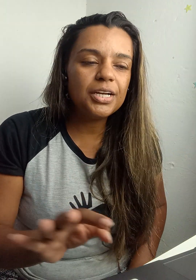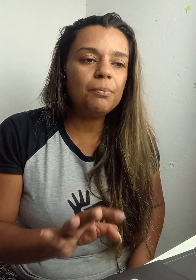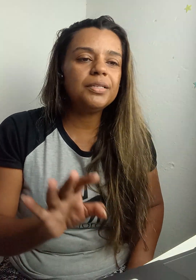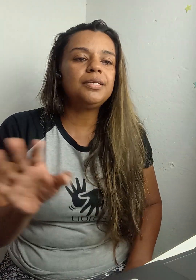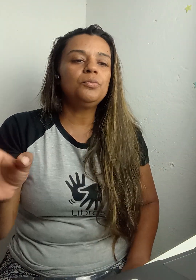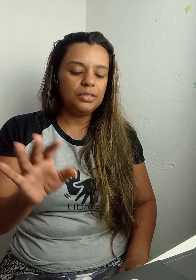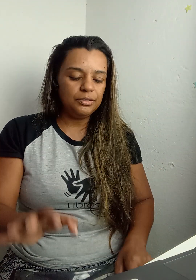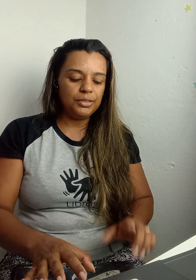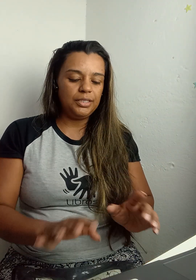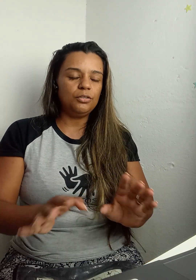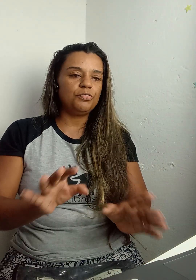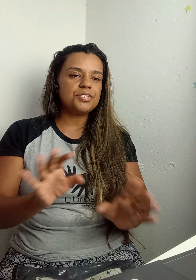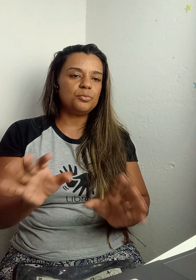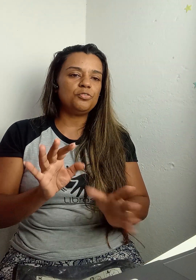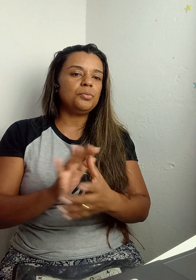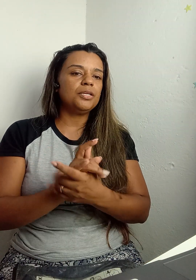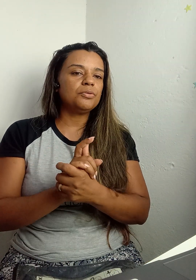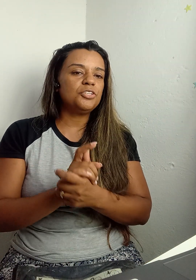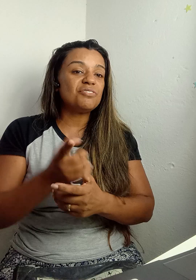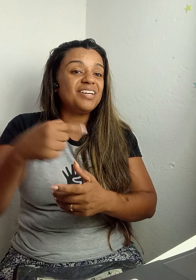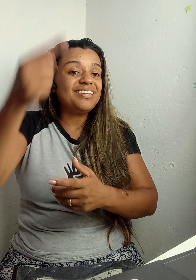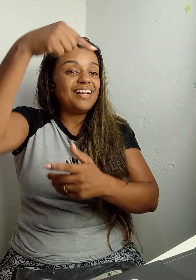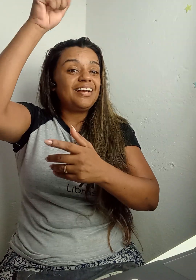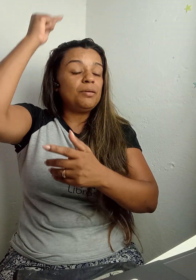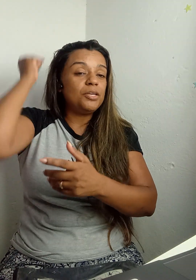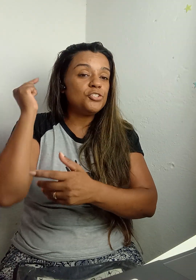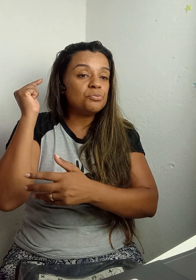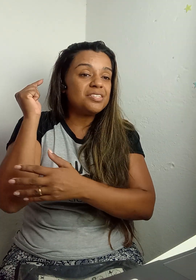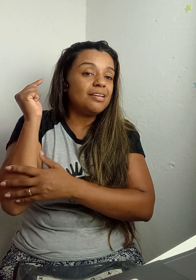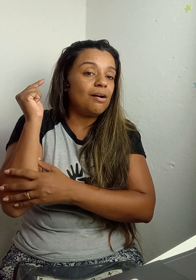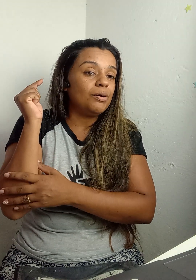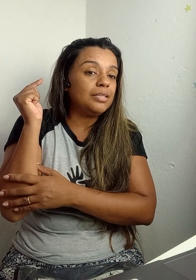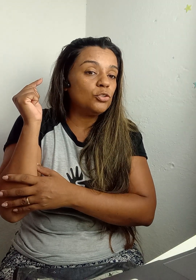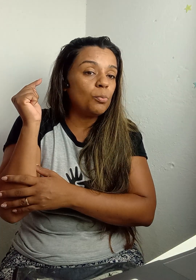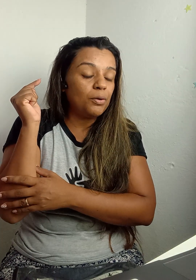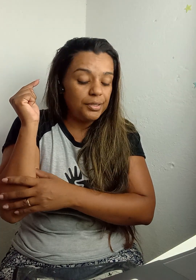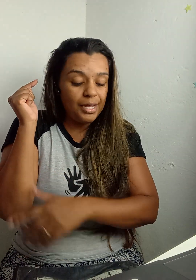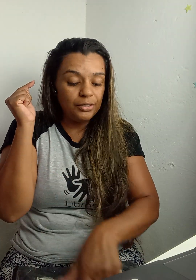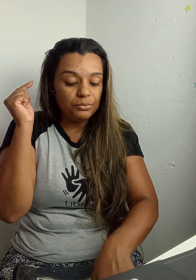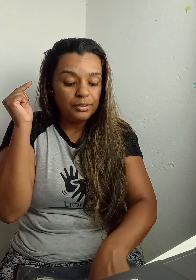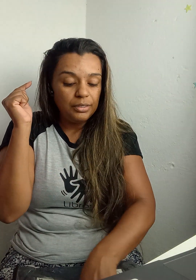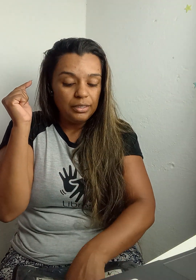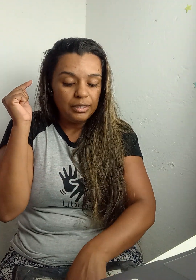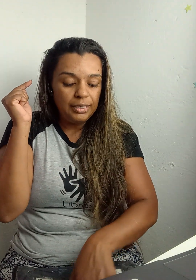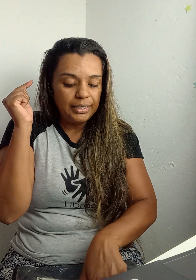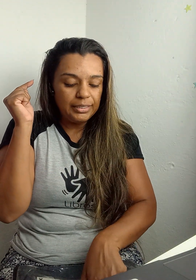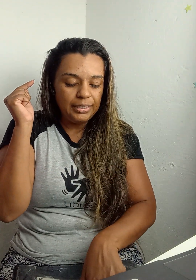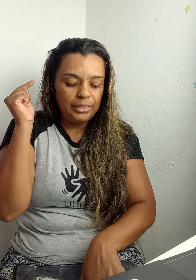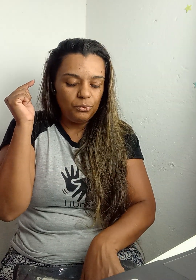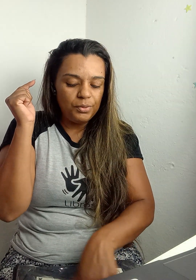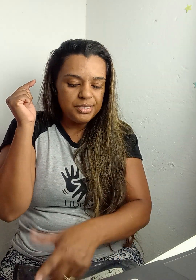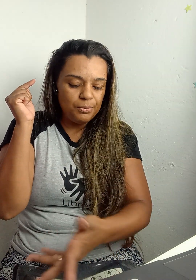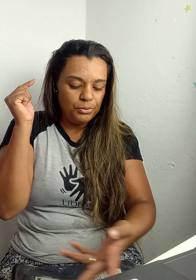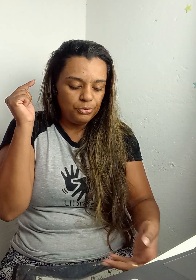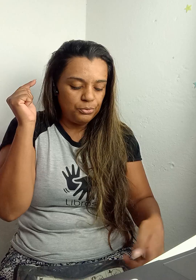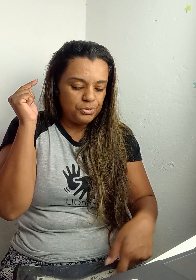acabar tremulando aí ou fazendo movimento que já vai dar, remeter um sinal. Aí tem que tomar cuidado. Que nem aqui, um exemplo que eu